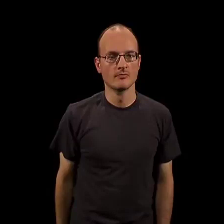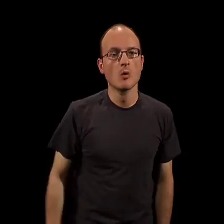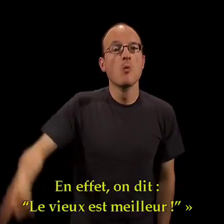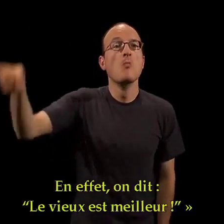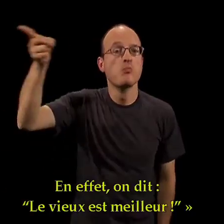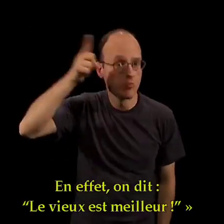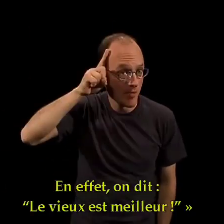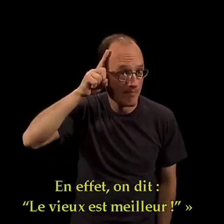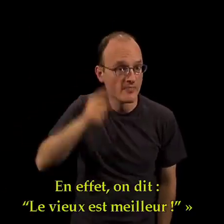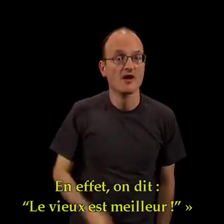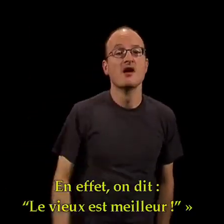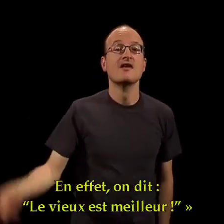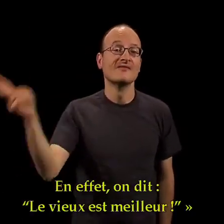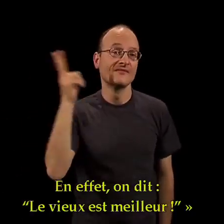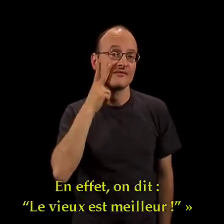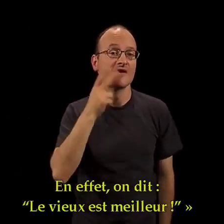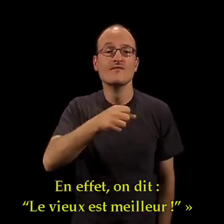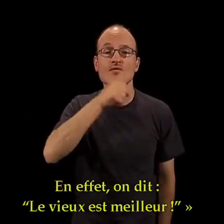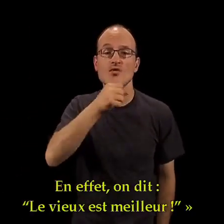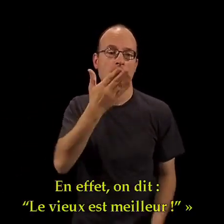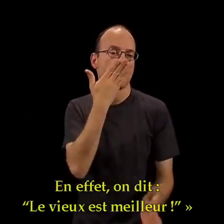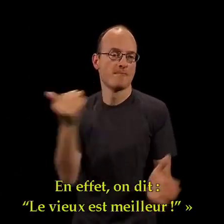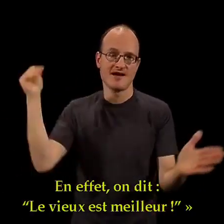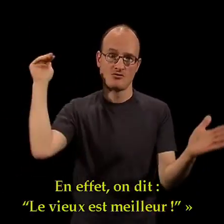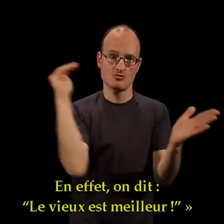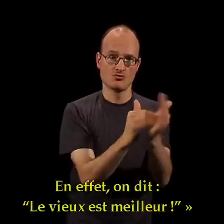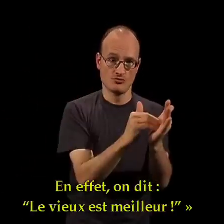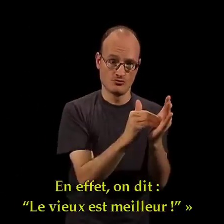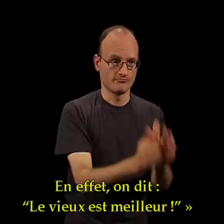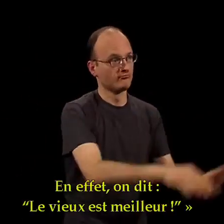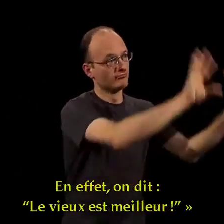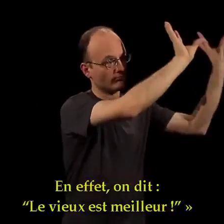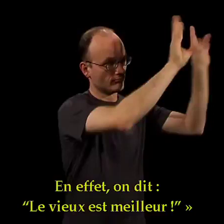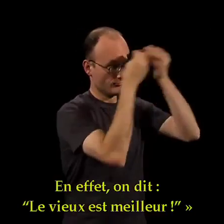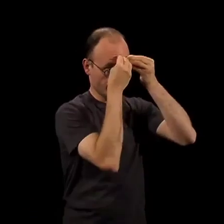En effet, on dit le vieux est meilleur.